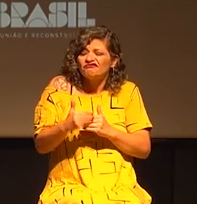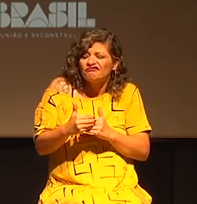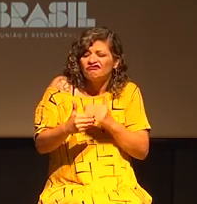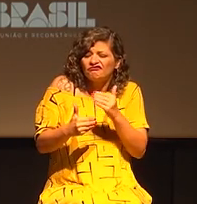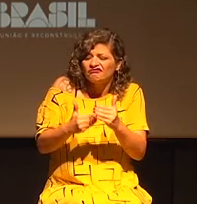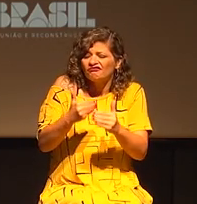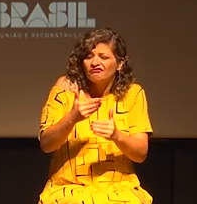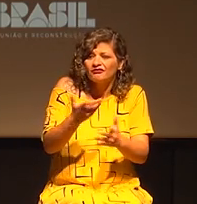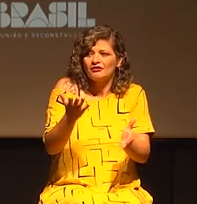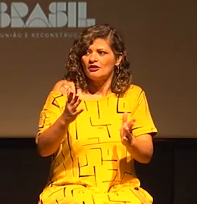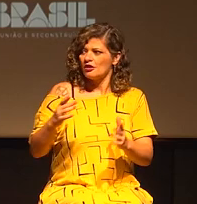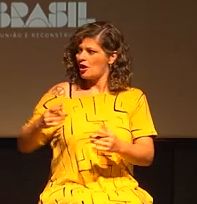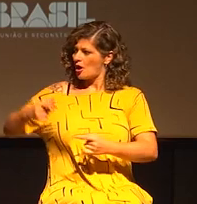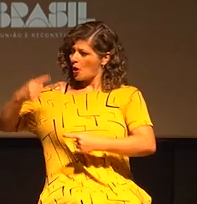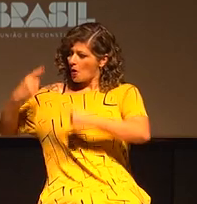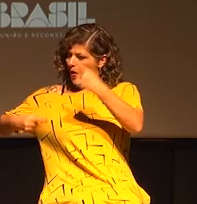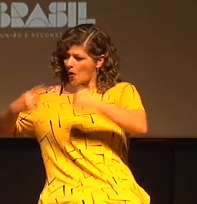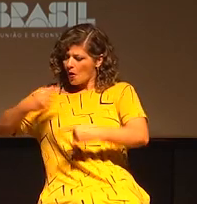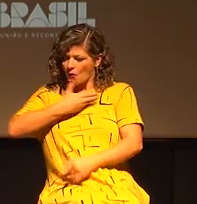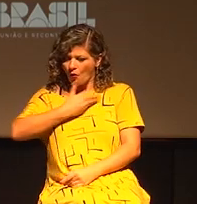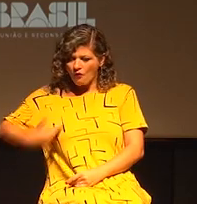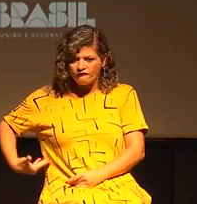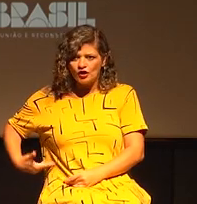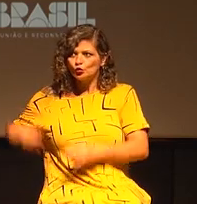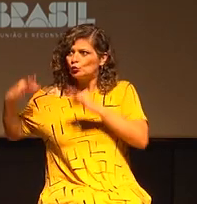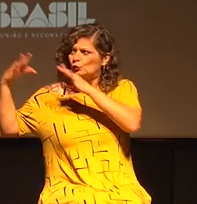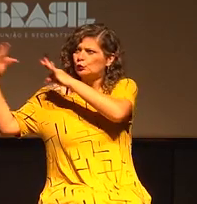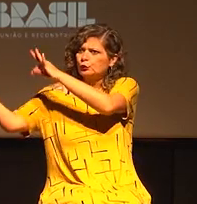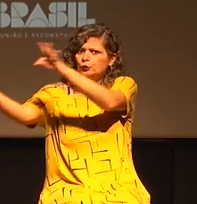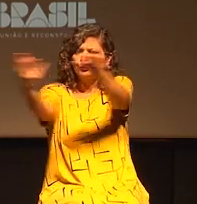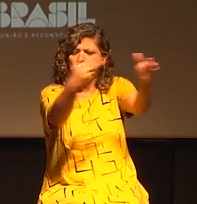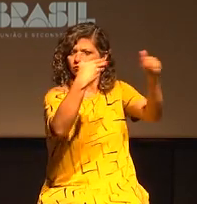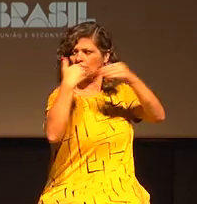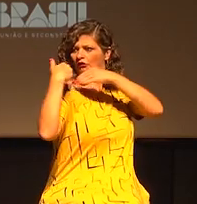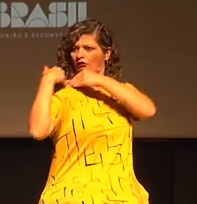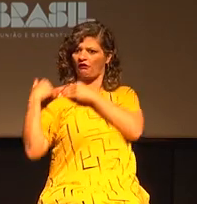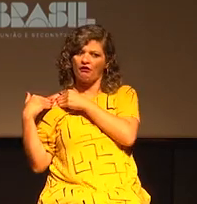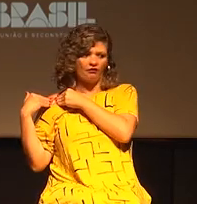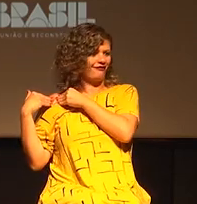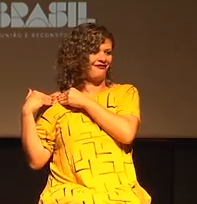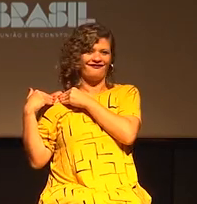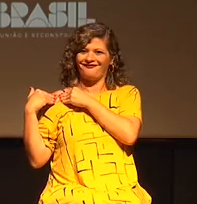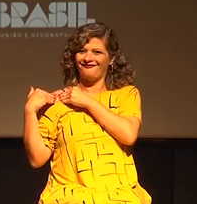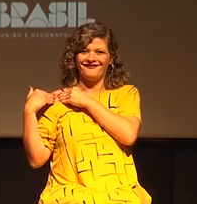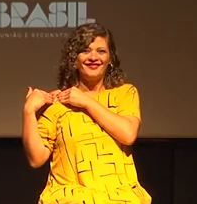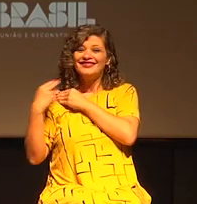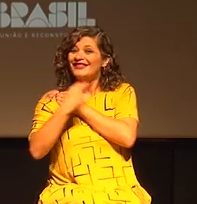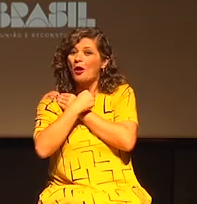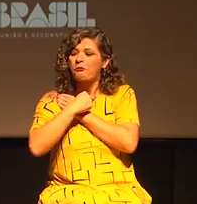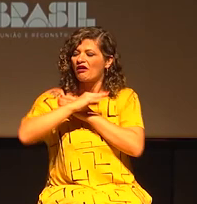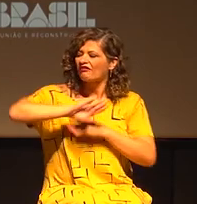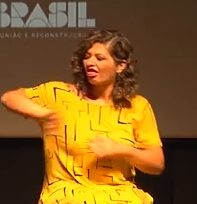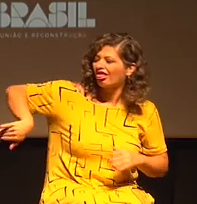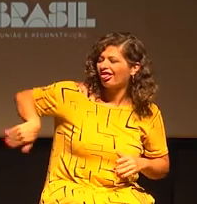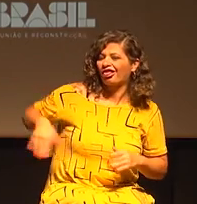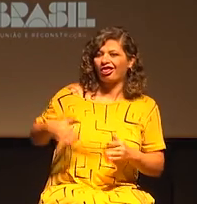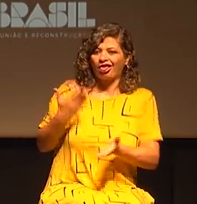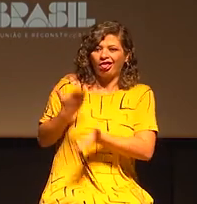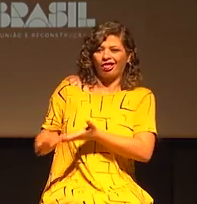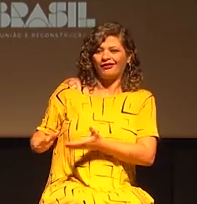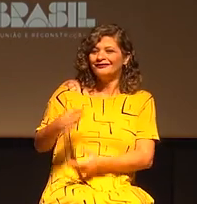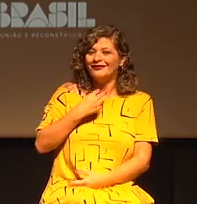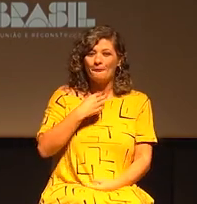Gover todo mundo é sua responsabilidade não pode ficar ninguém para trás não pode mesmo mas até